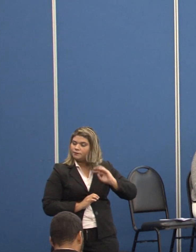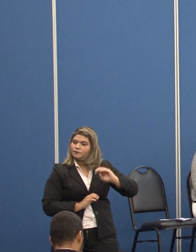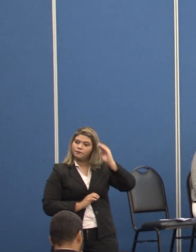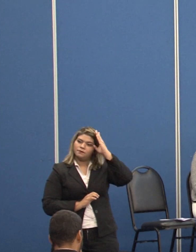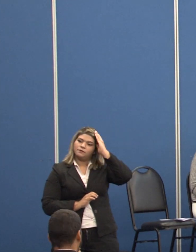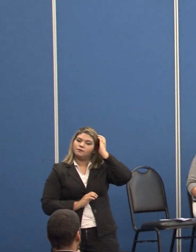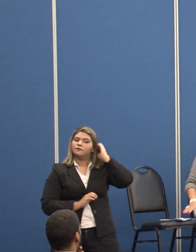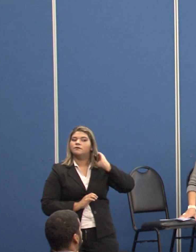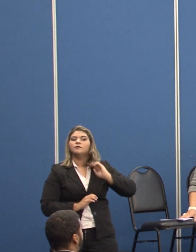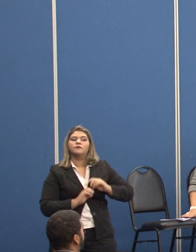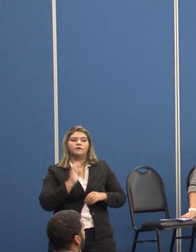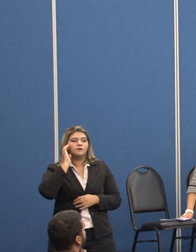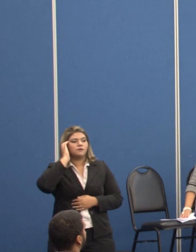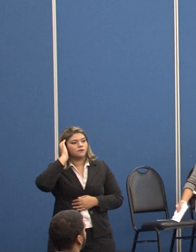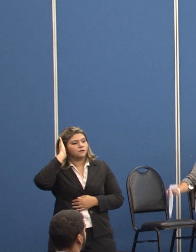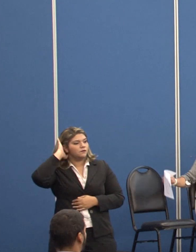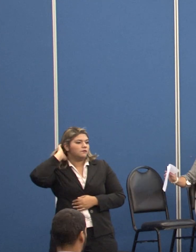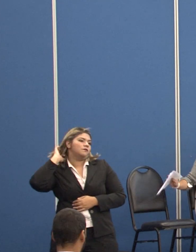Está onde?